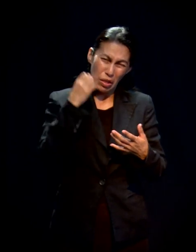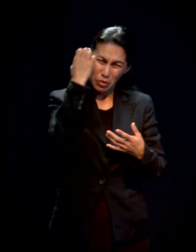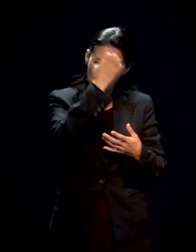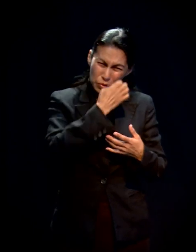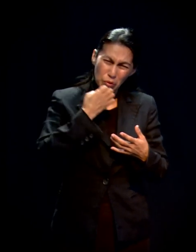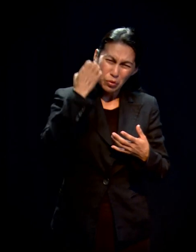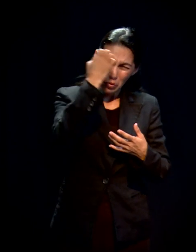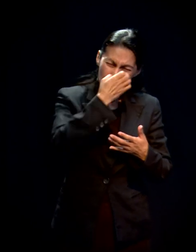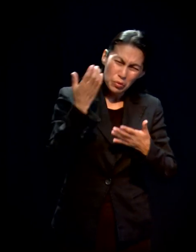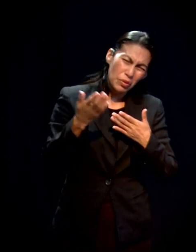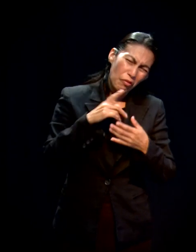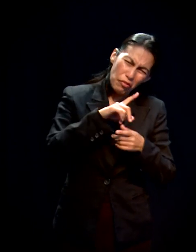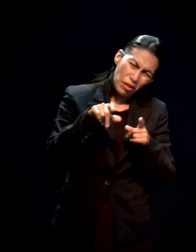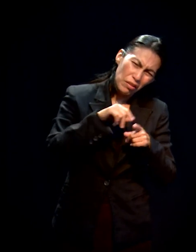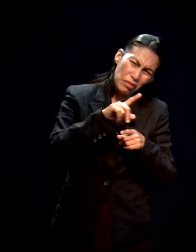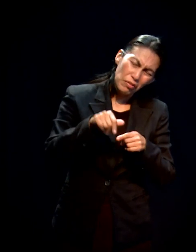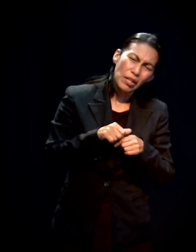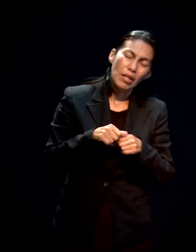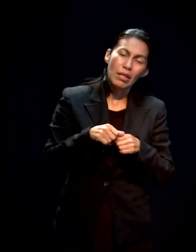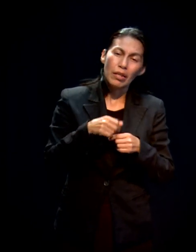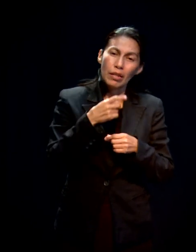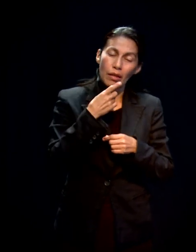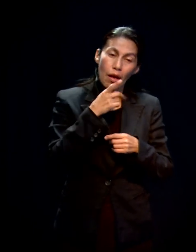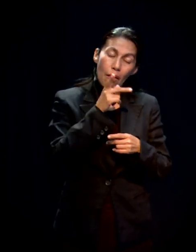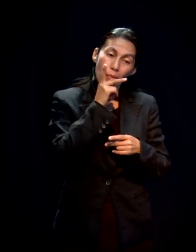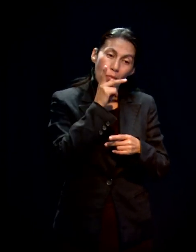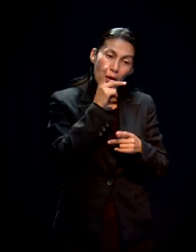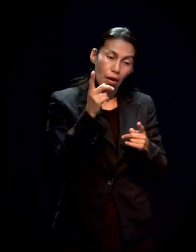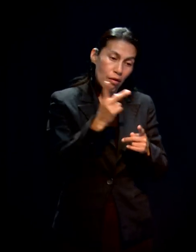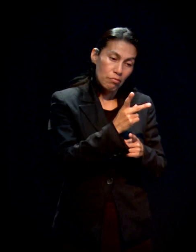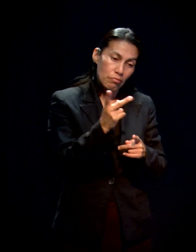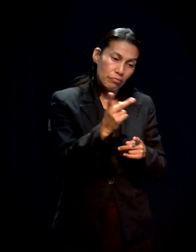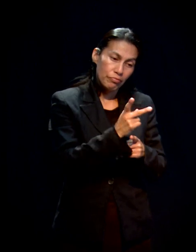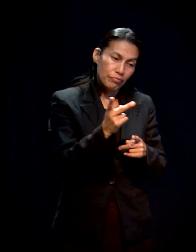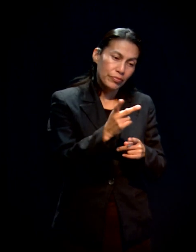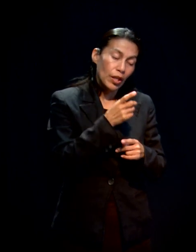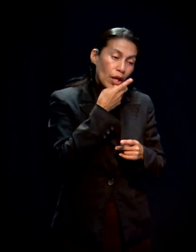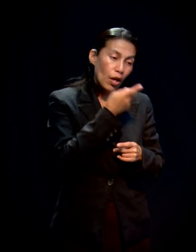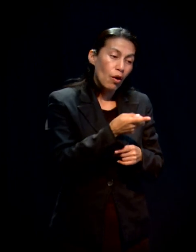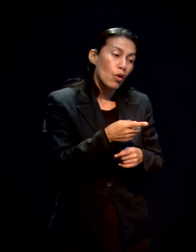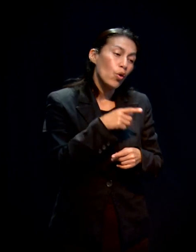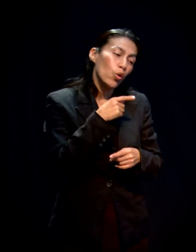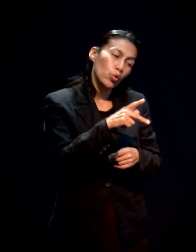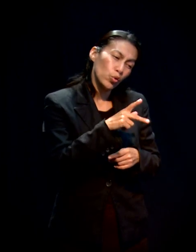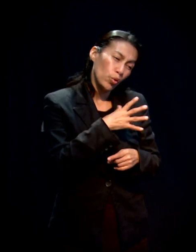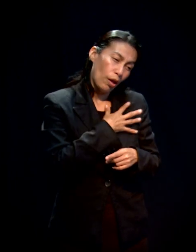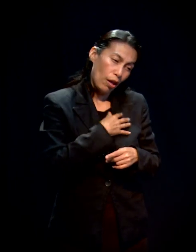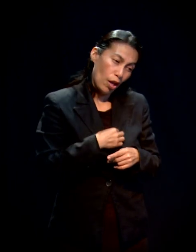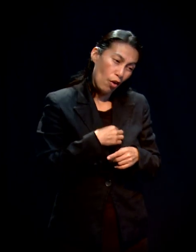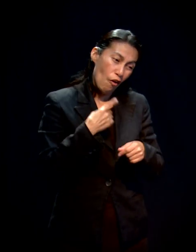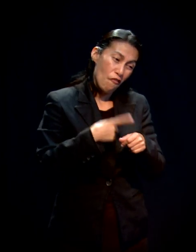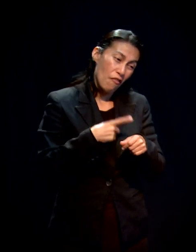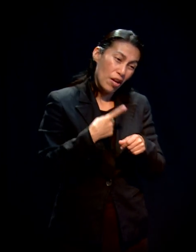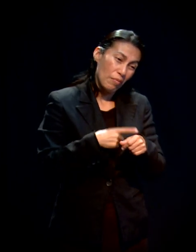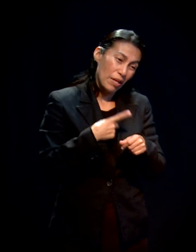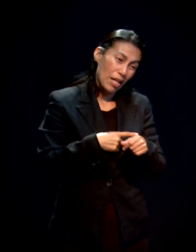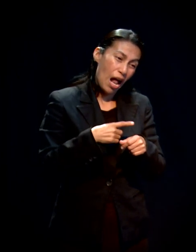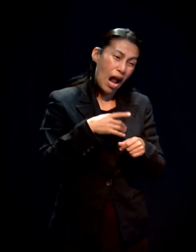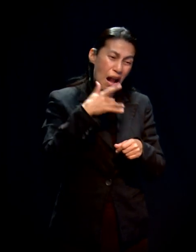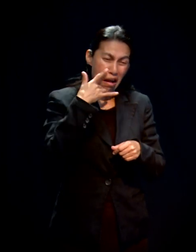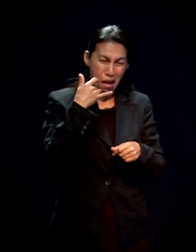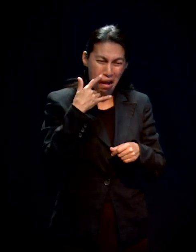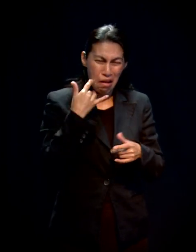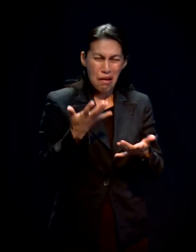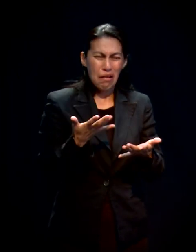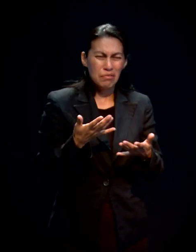después de muchos estudios le dijo a mi papá sabe que me preocupa el caso de su hijo porque tiene una enfermedad rara